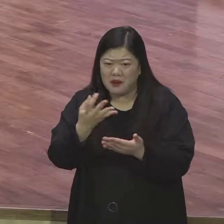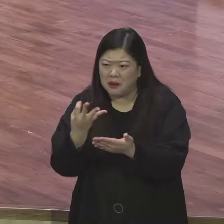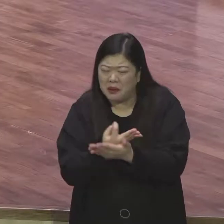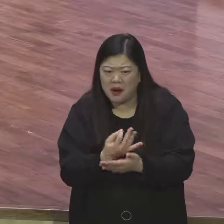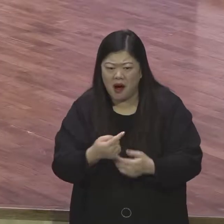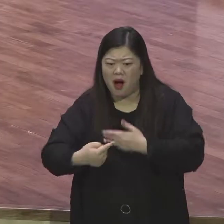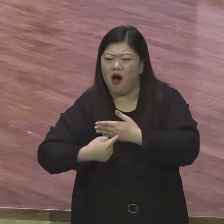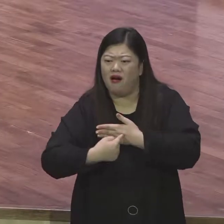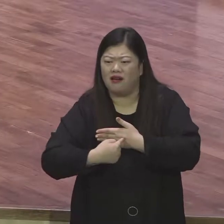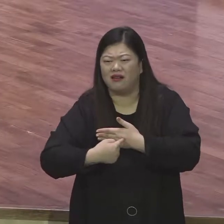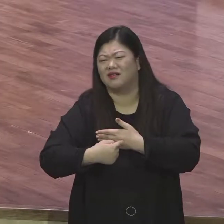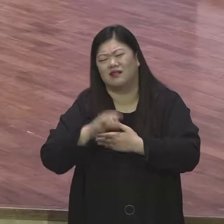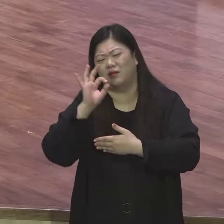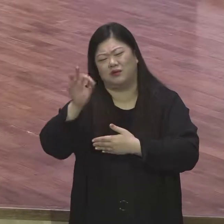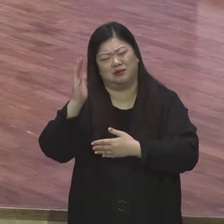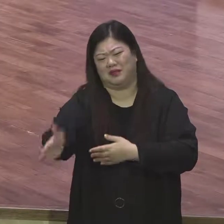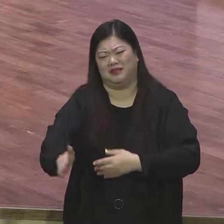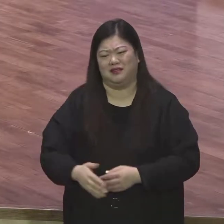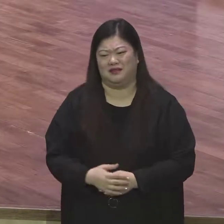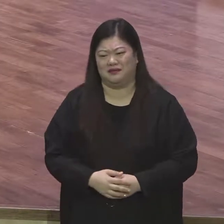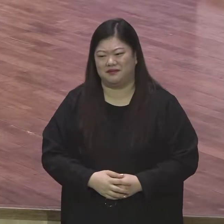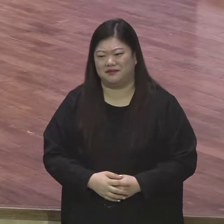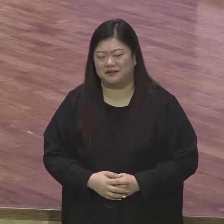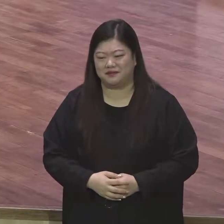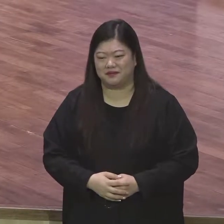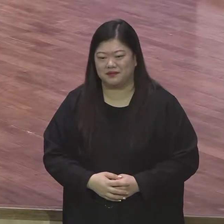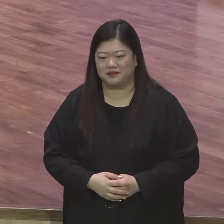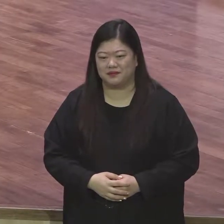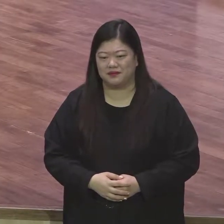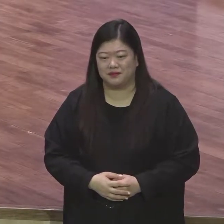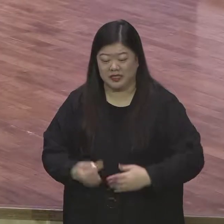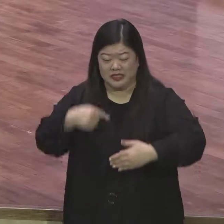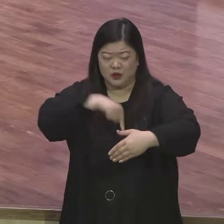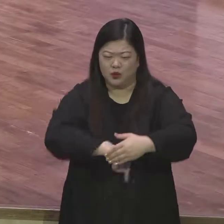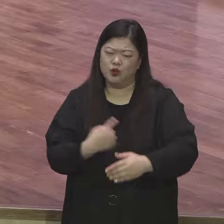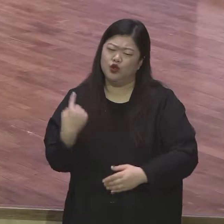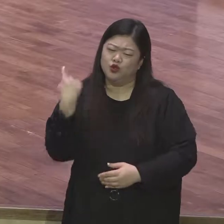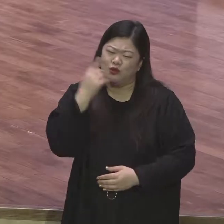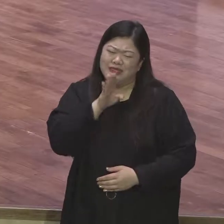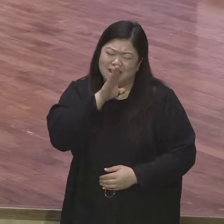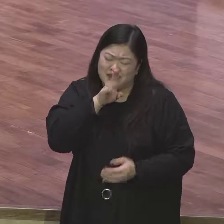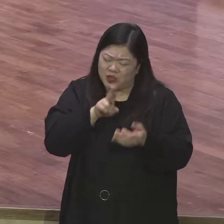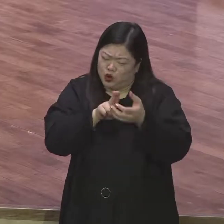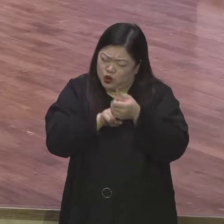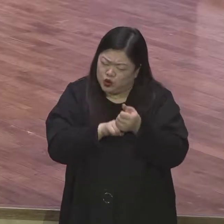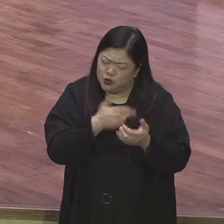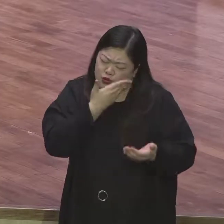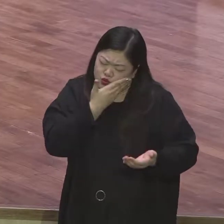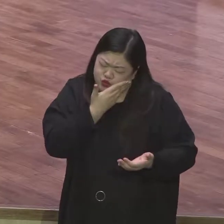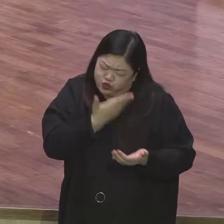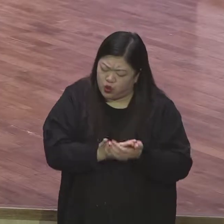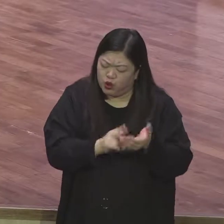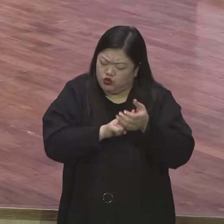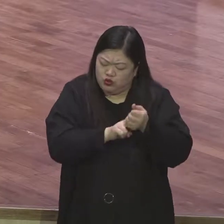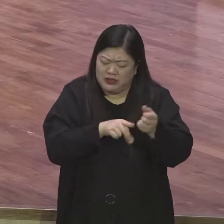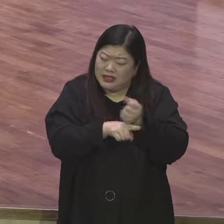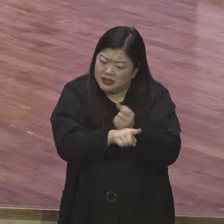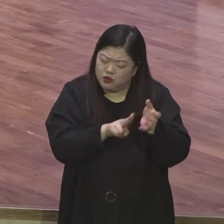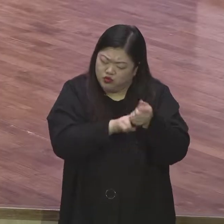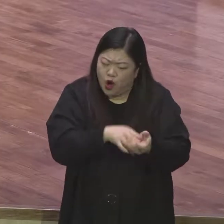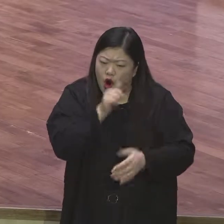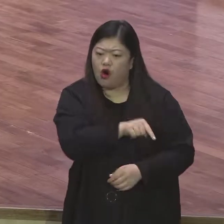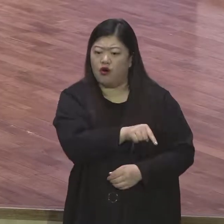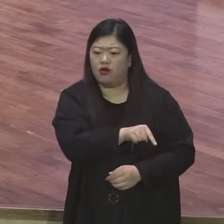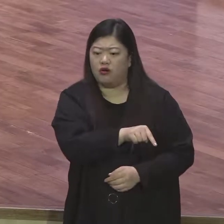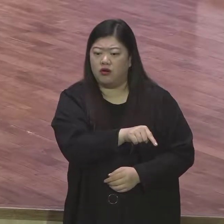눈에 보이는 것 다 서론이라고요. 눈에 안 보이는 게 본론이라고요. 그런데 사람들은 다 눈에 보인 것만 가지고